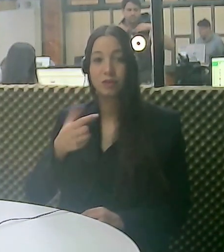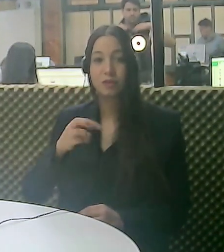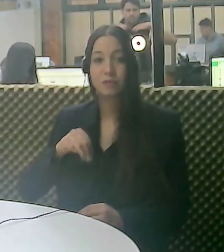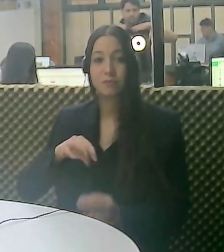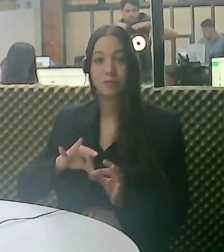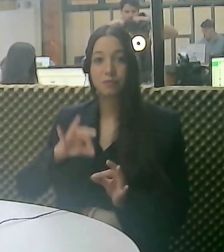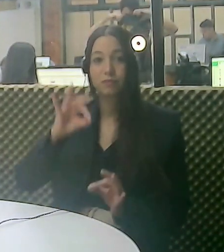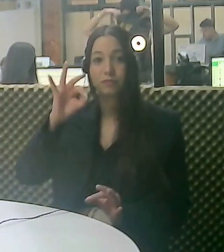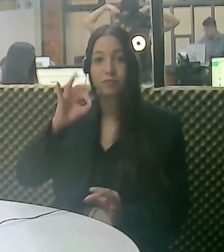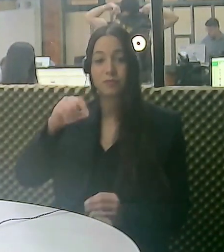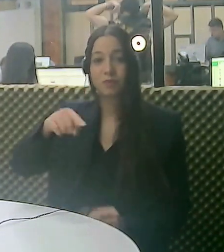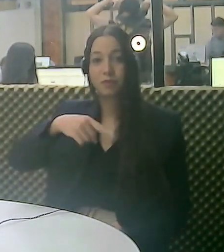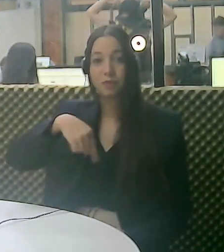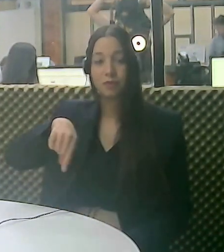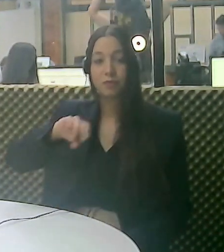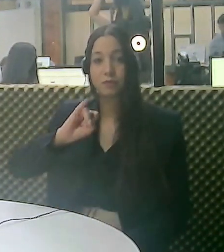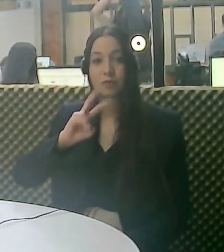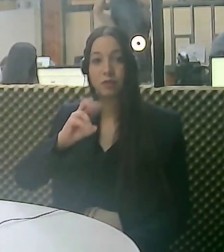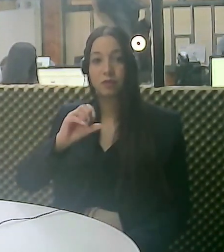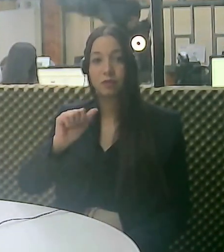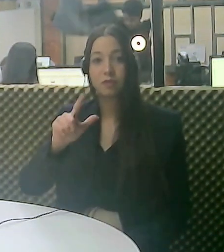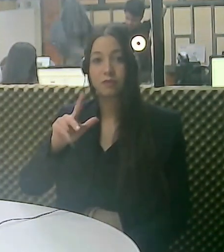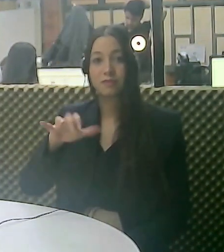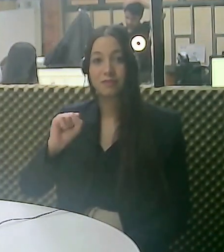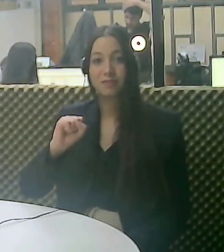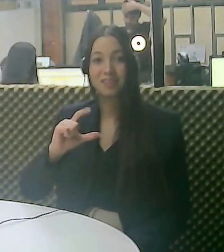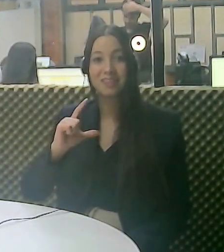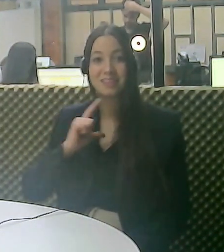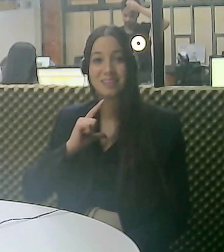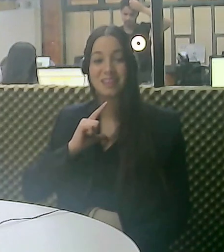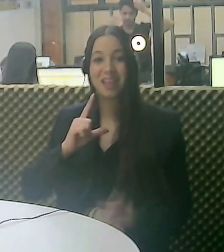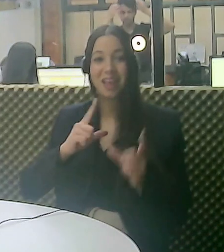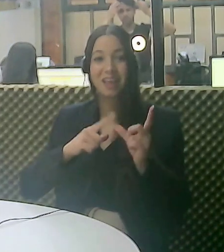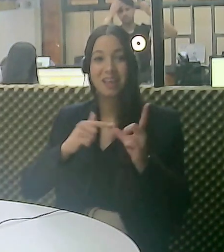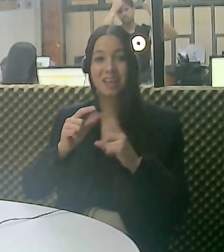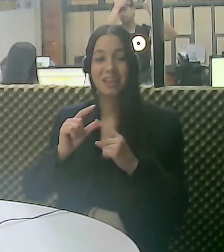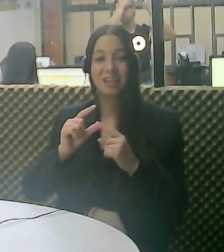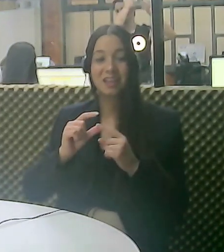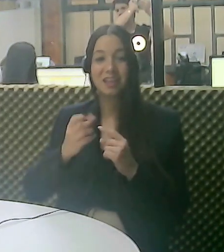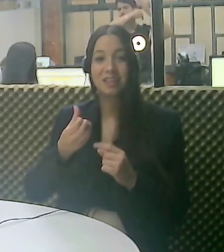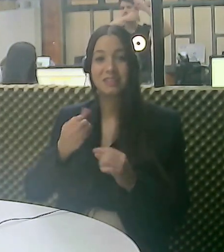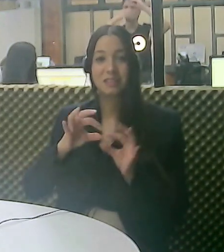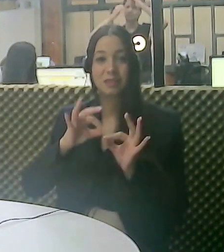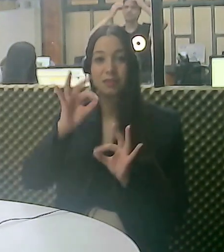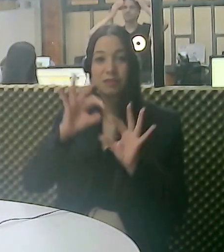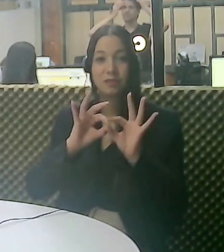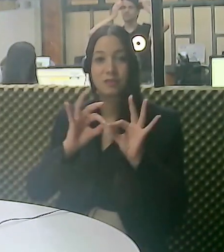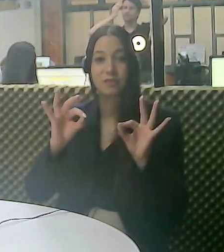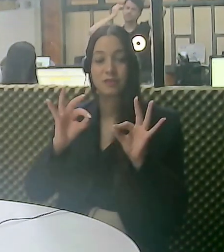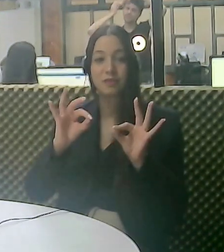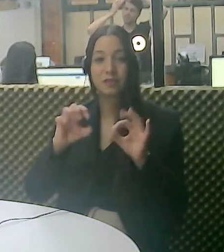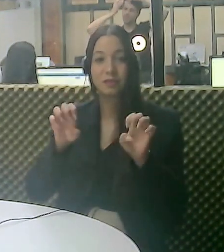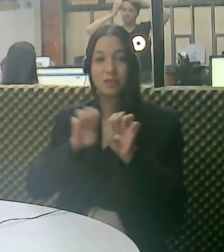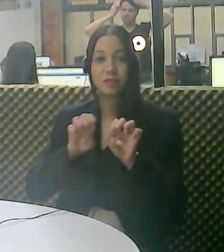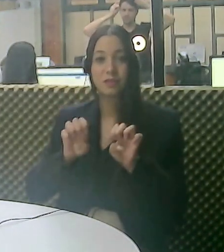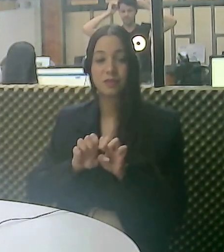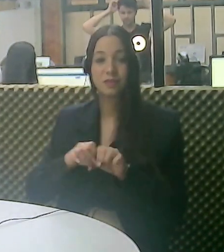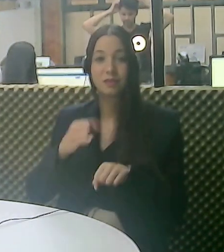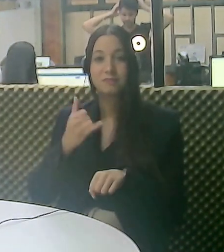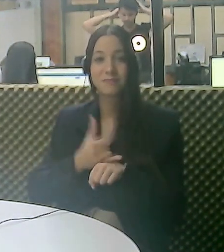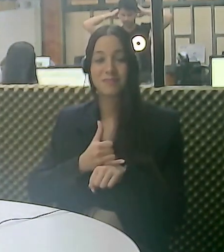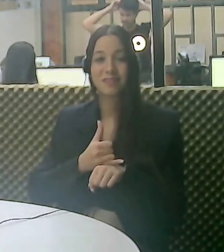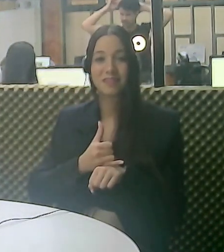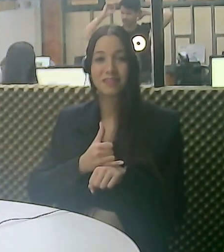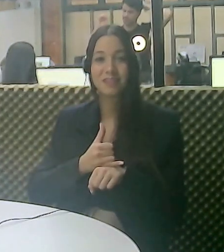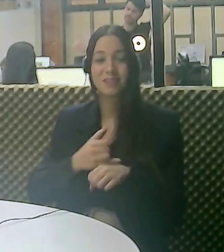enquanto a rotatória do Trevo Ivo Alves ostentará uma estrela de 6 pontas sustentada por estrutura metálica